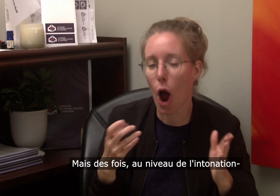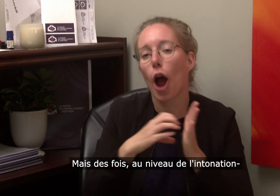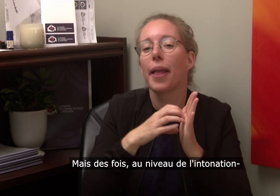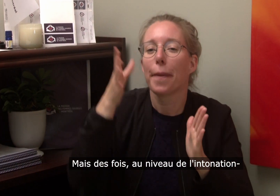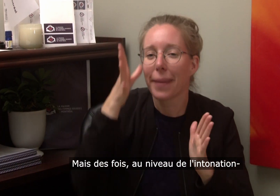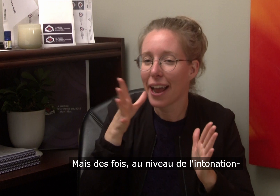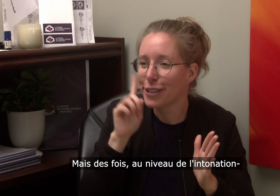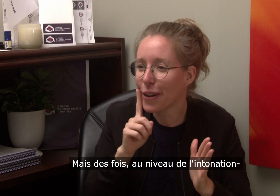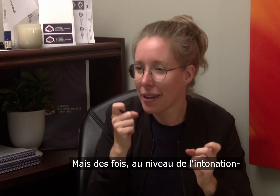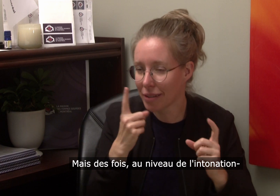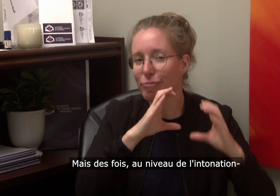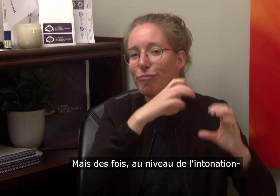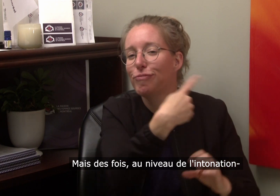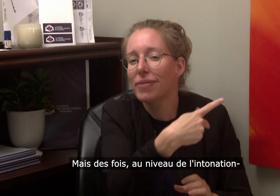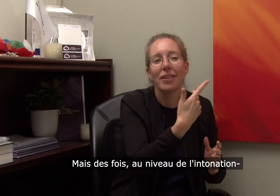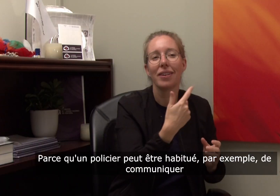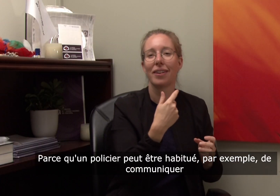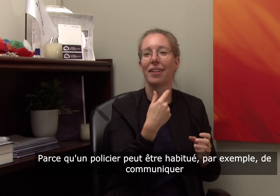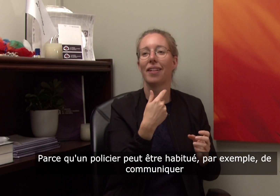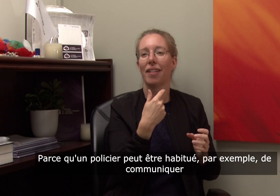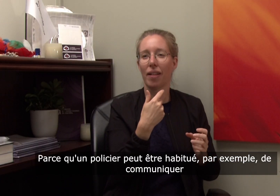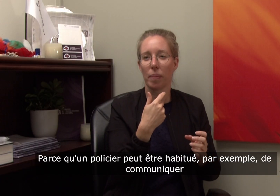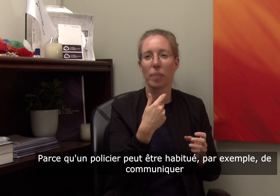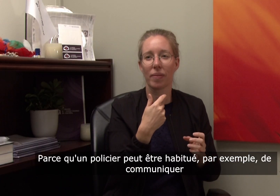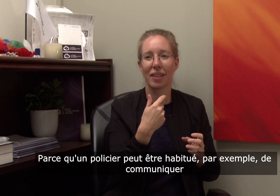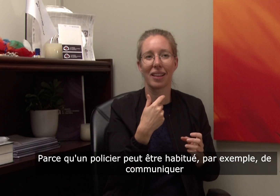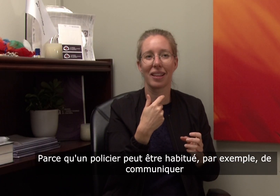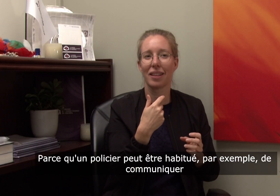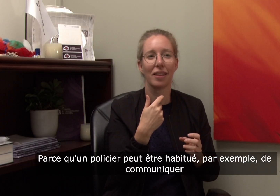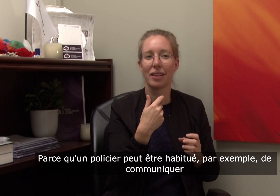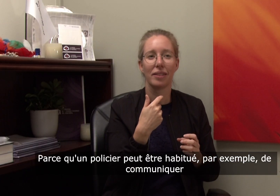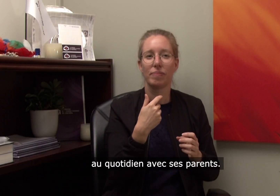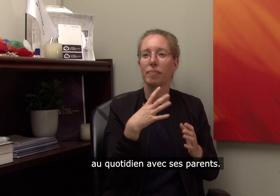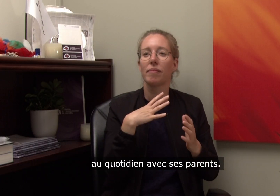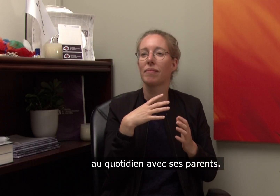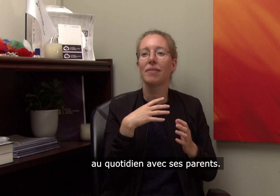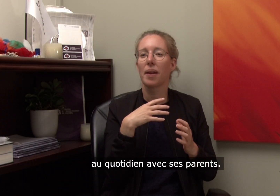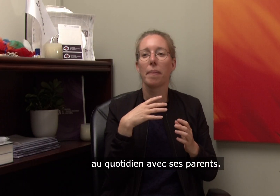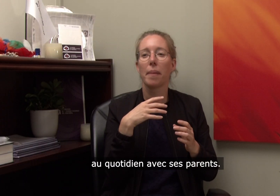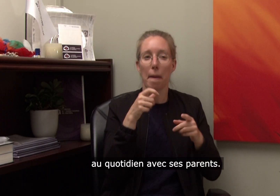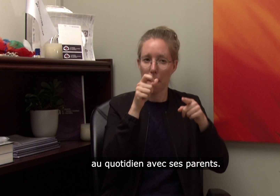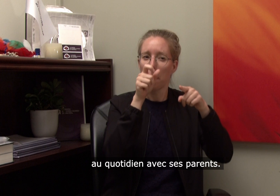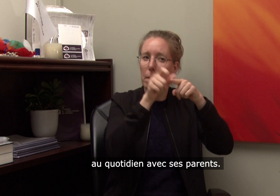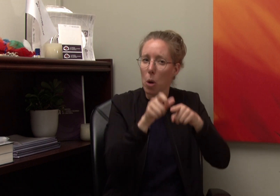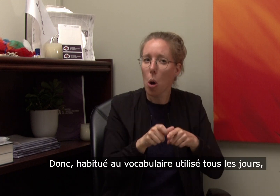au niveau de l'intonation, parce qu'un policier peut être habitué, par exemple, de communiquer au quotidien avec ses parents. Donc,